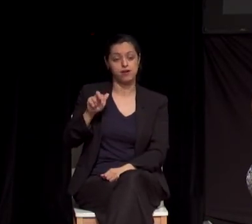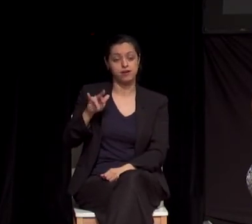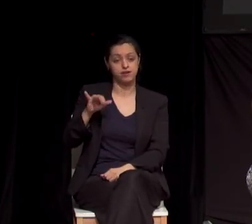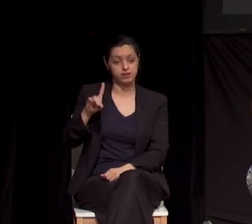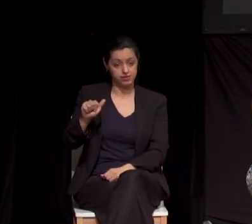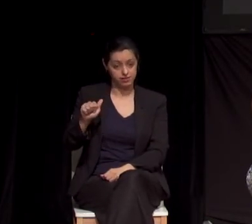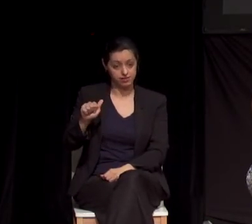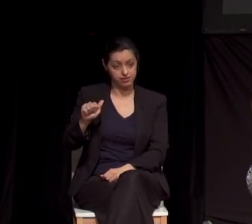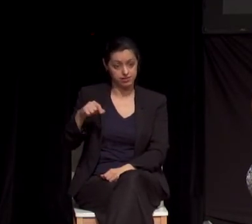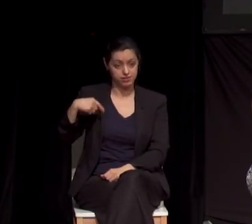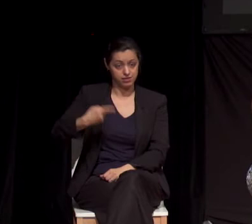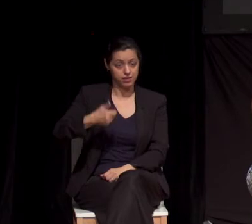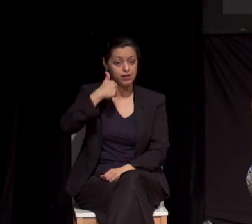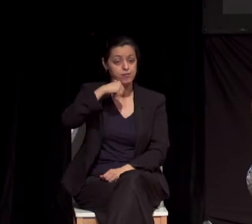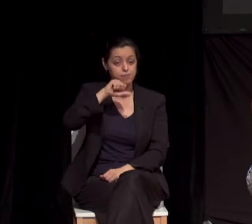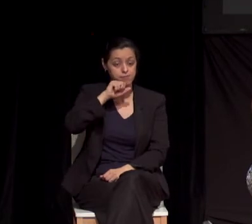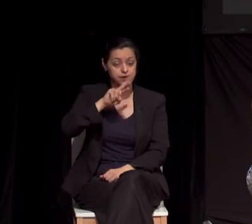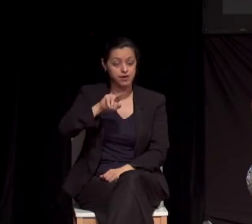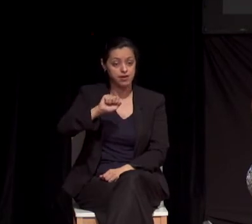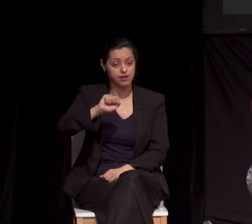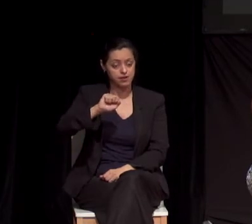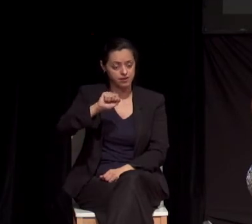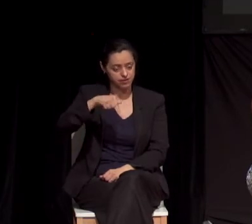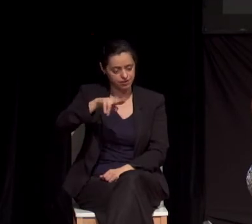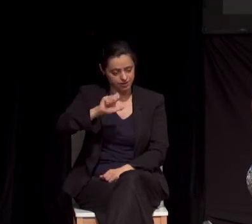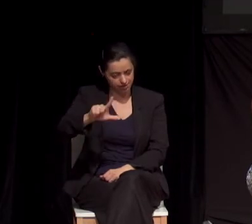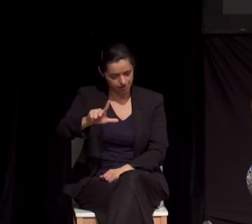Assim é minha mãe, Raquel Trindade.